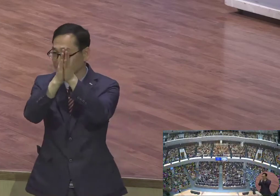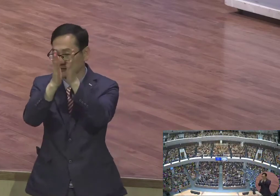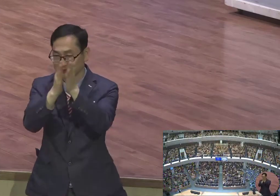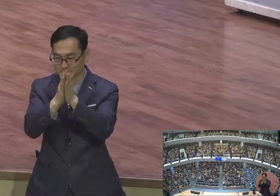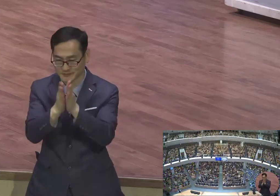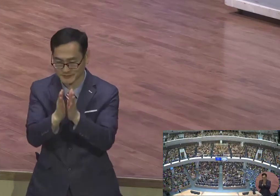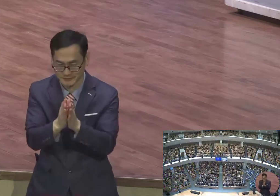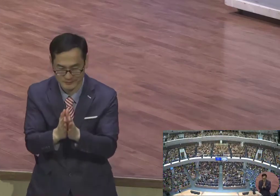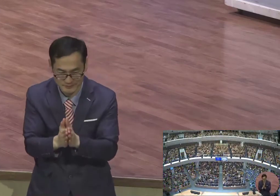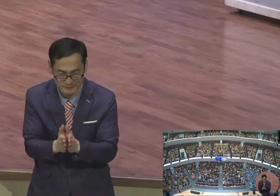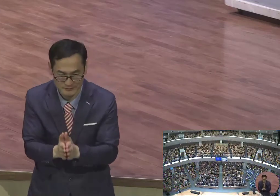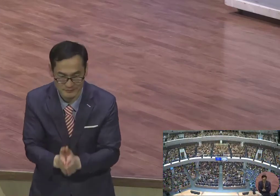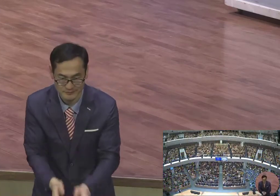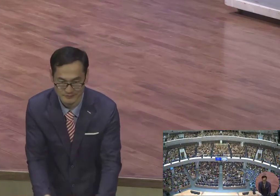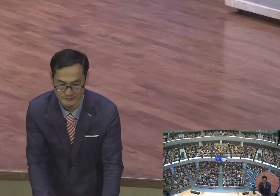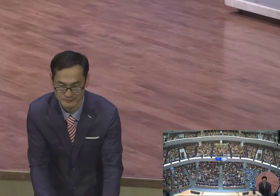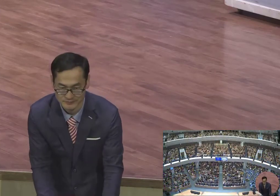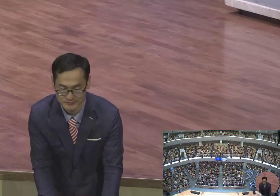감사합니다